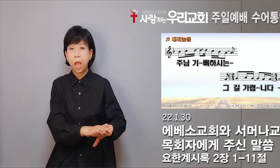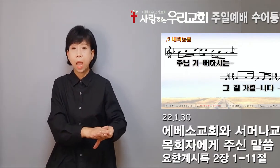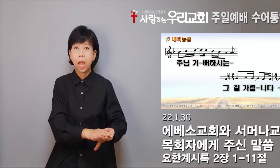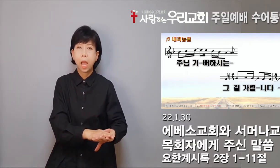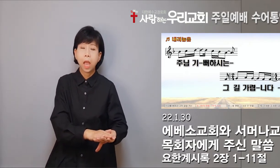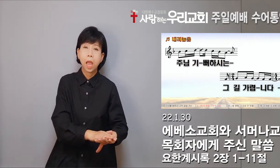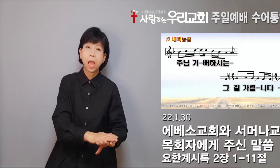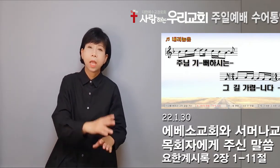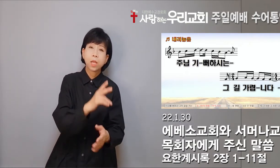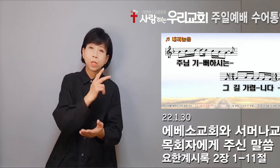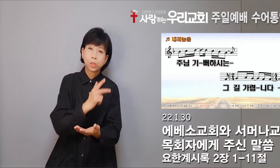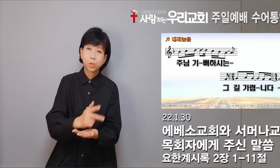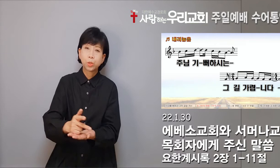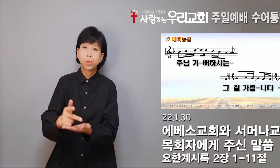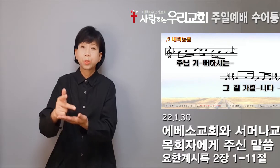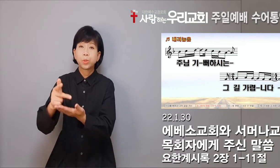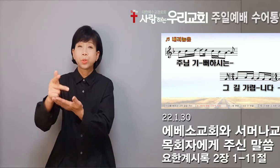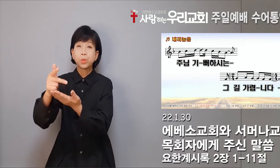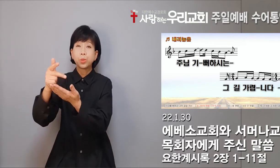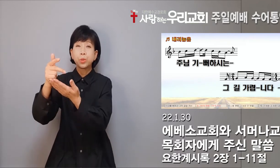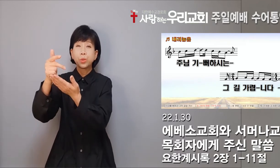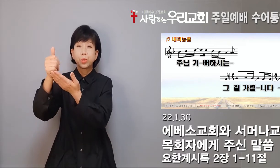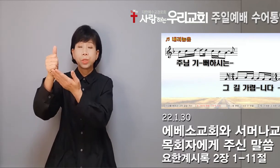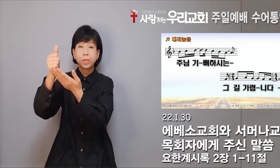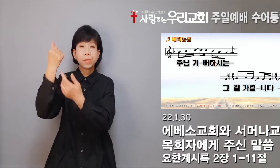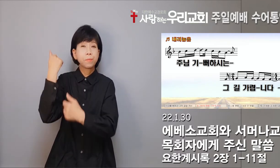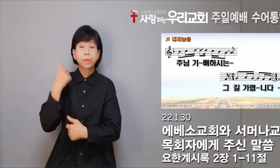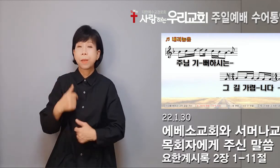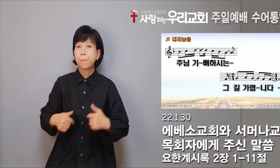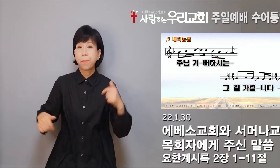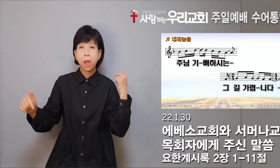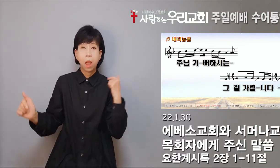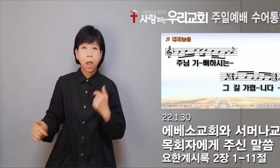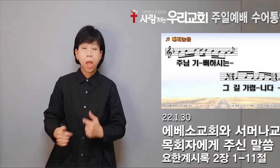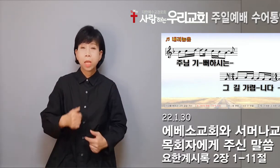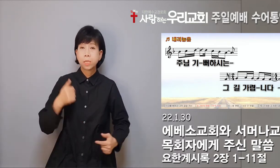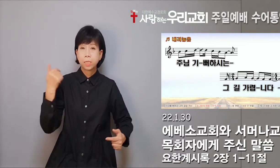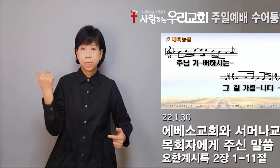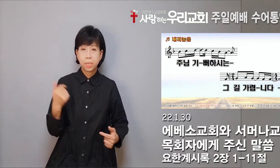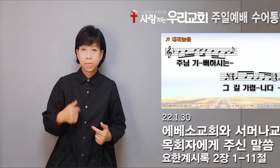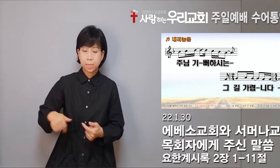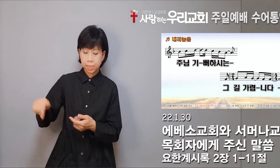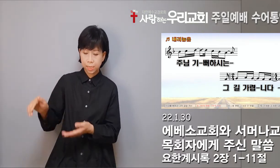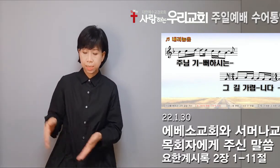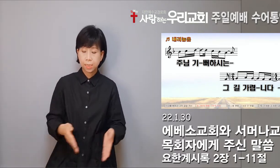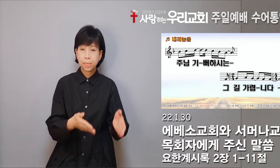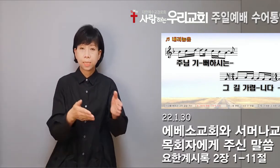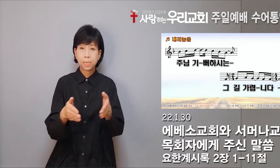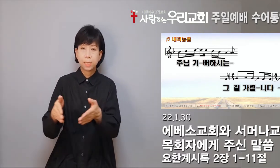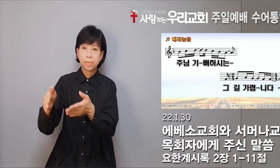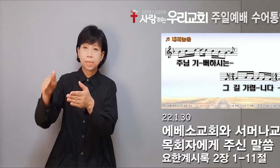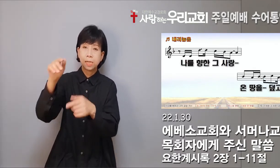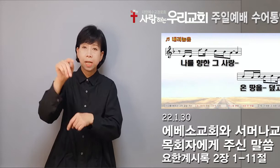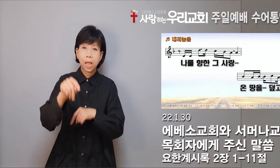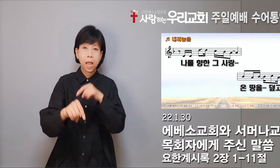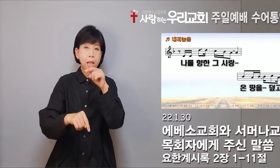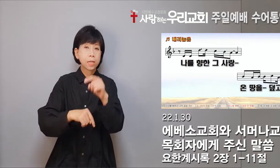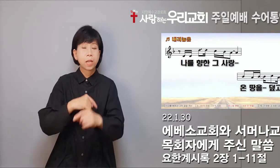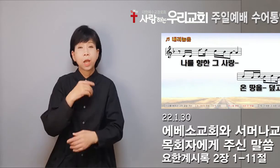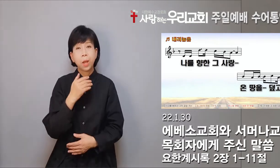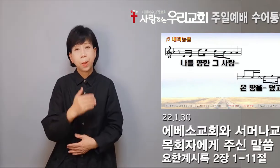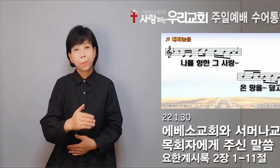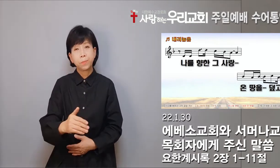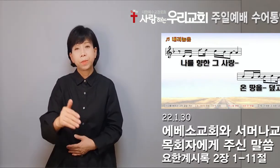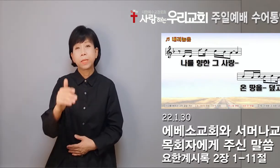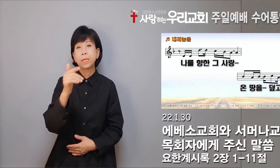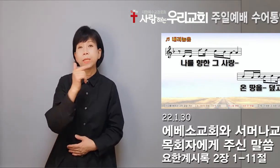내려놓습니다. 주님 기뻐하시는 그 길 가렵니다. 그